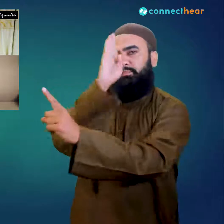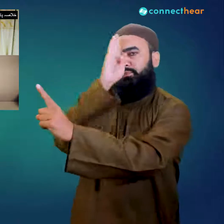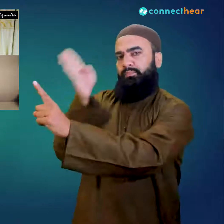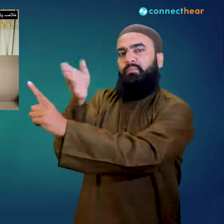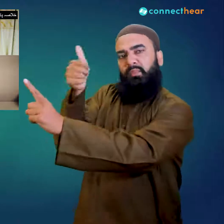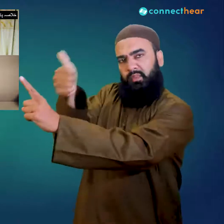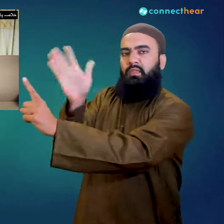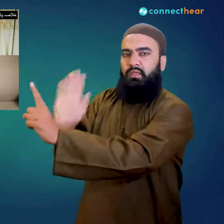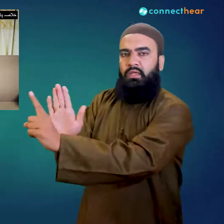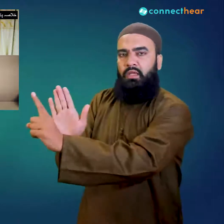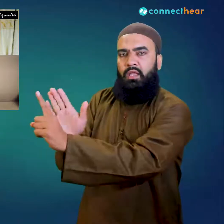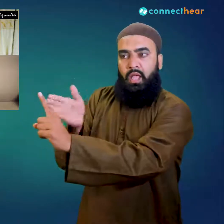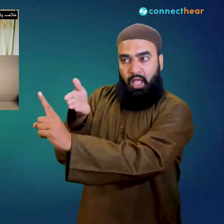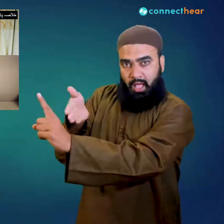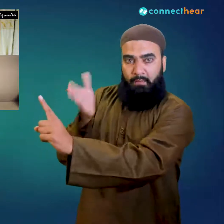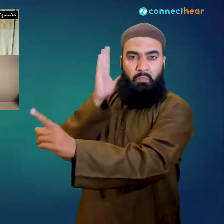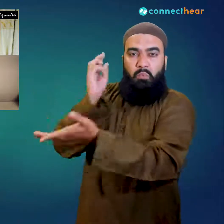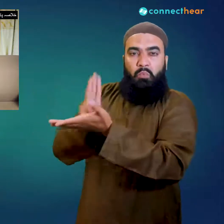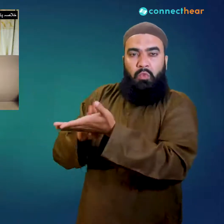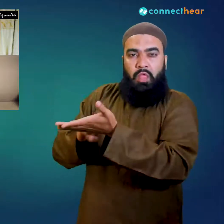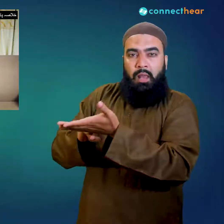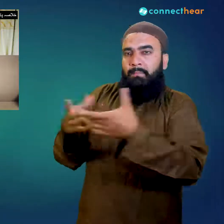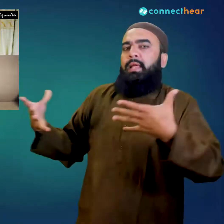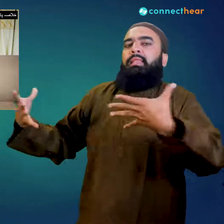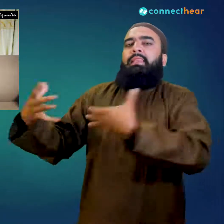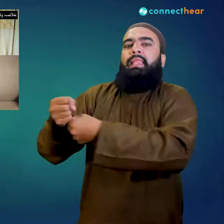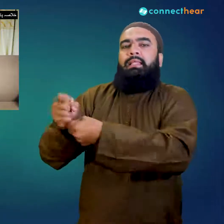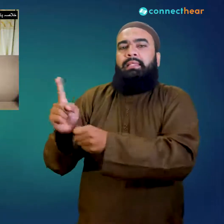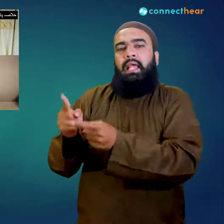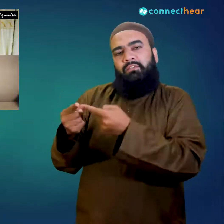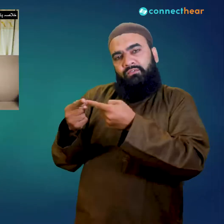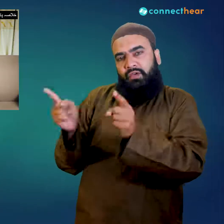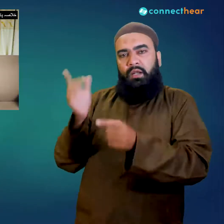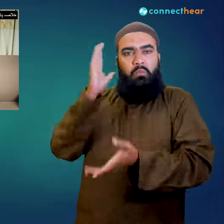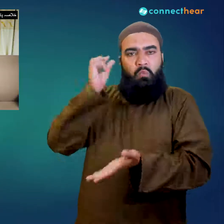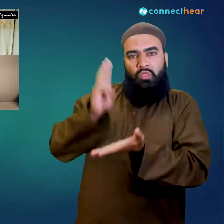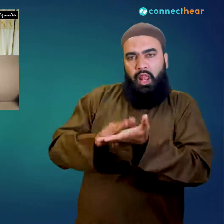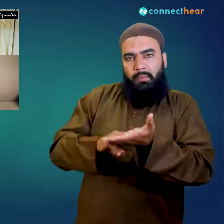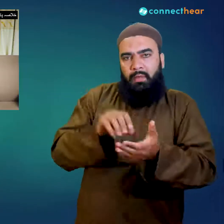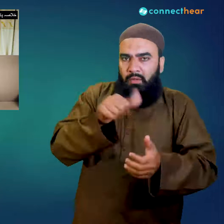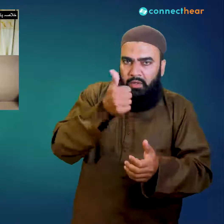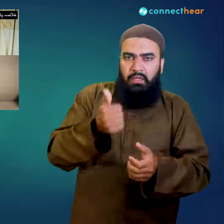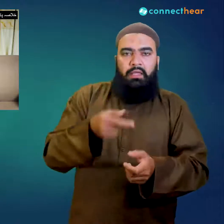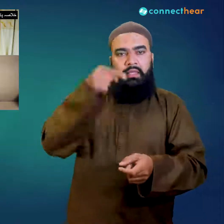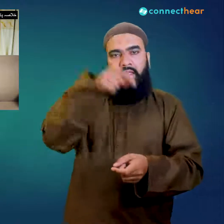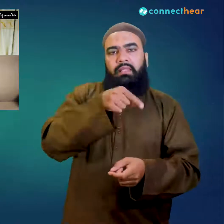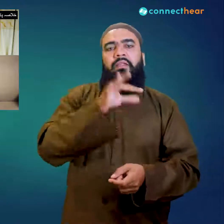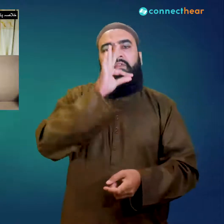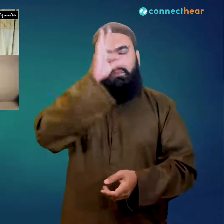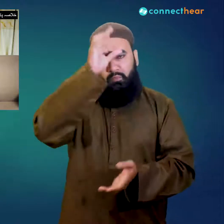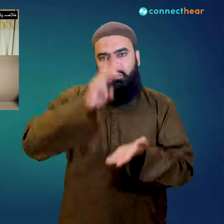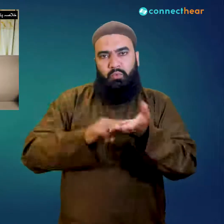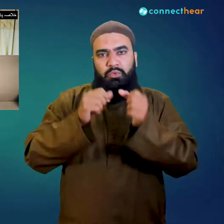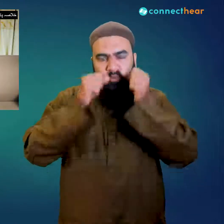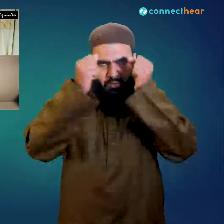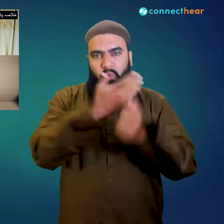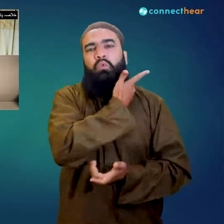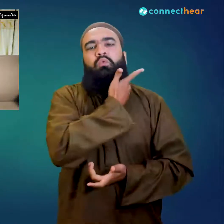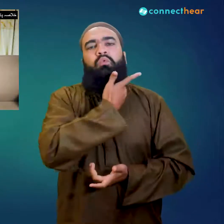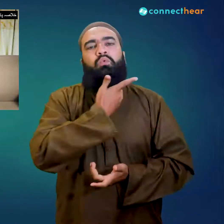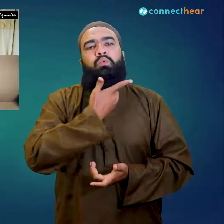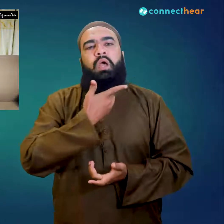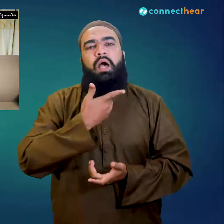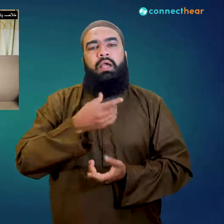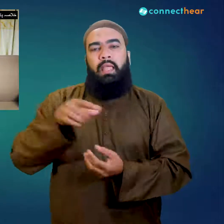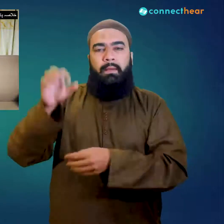ہو، ہماری ایک الگ انفرادیت ہو، تو اللہ رب العزت کی حکمت اور مشیت میں بھی یہ بات تھی،